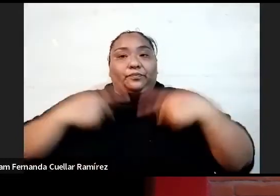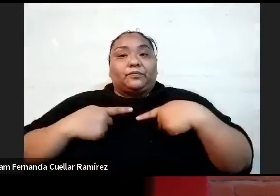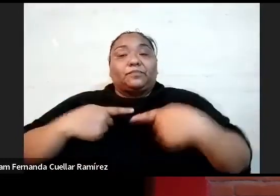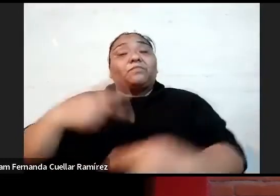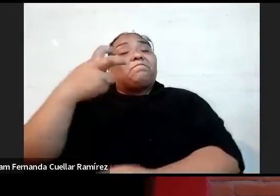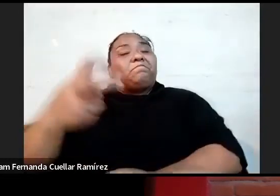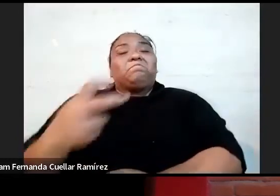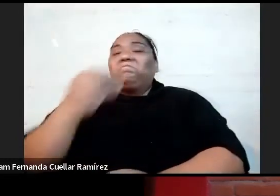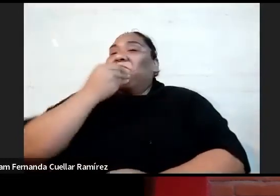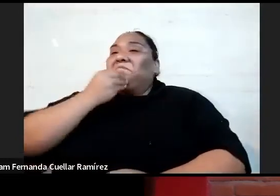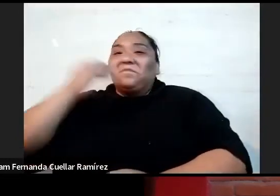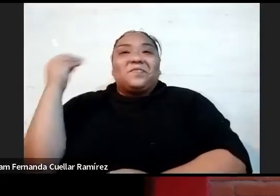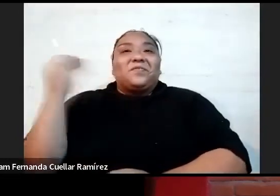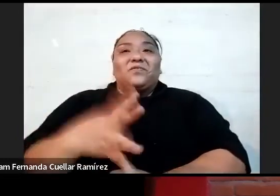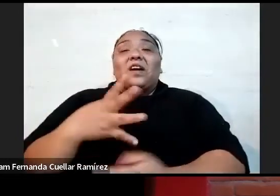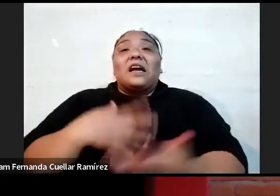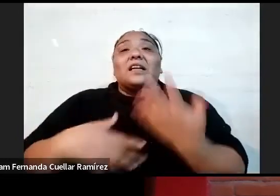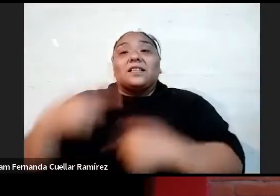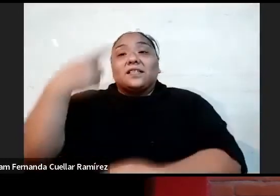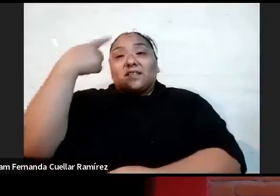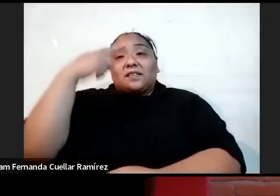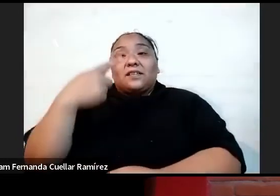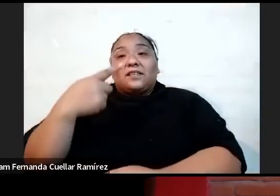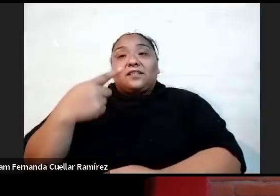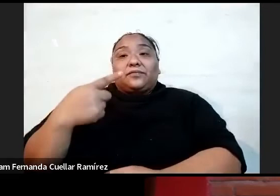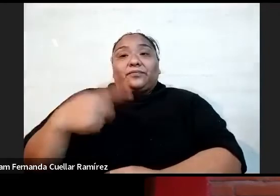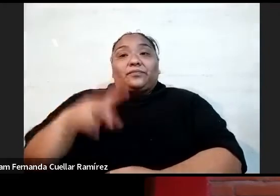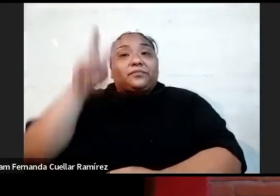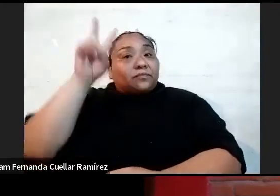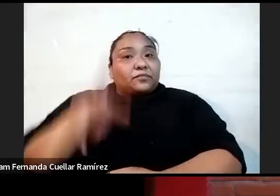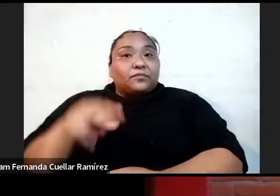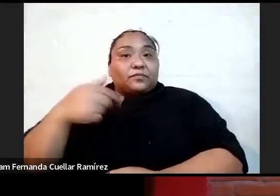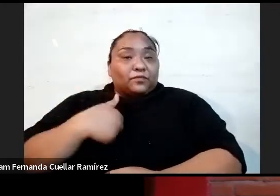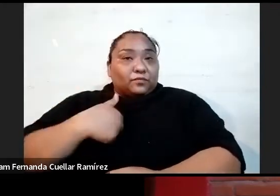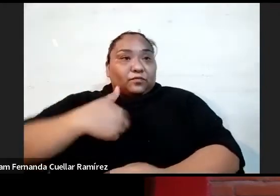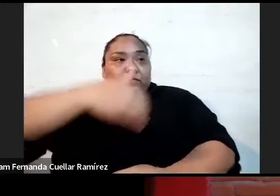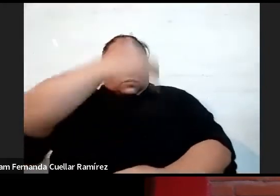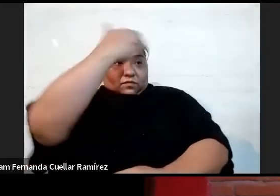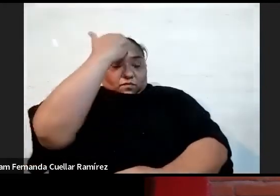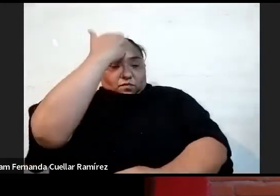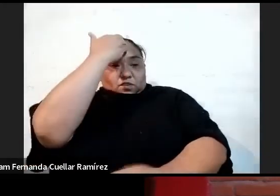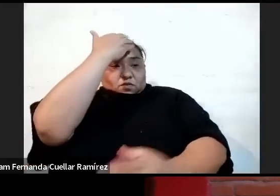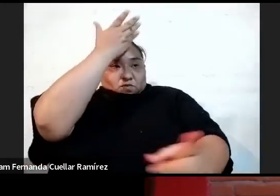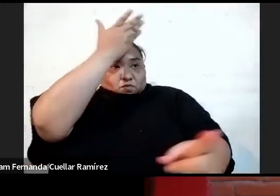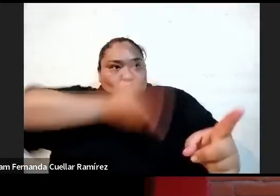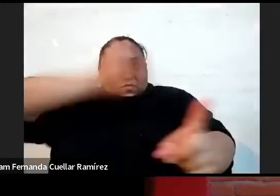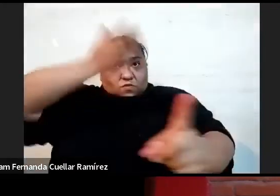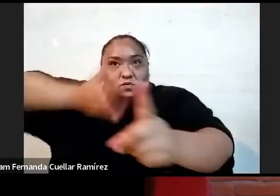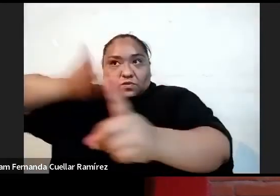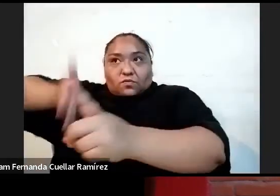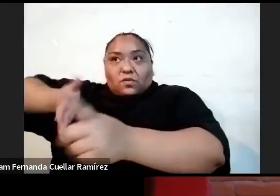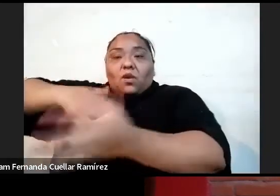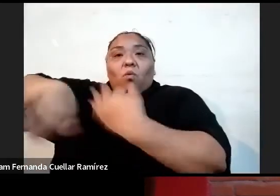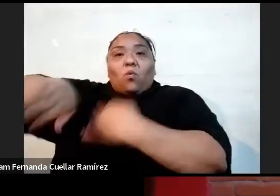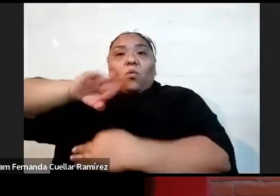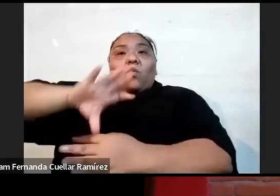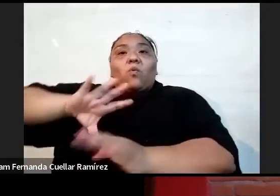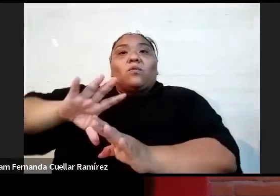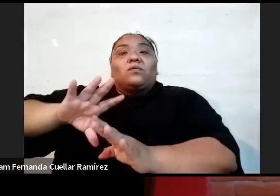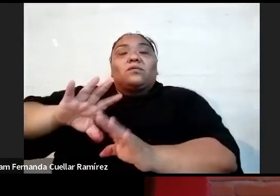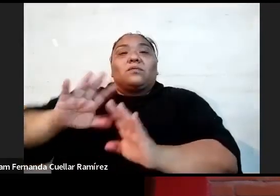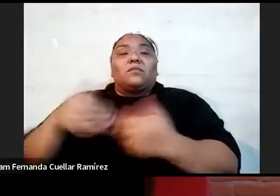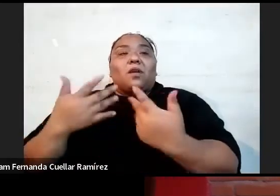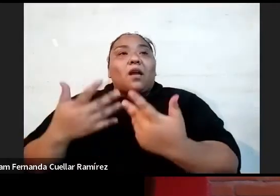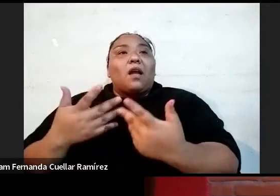me parece fantástico y además pues muy rico para uno, ¿no? Que de pronto también se da como el chance de explorar,